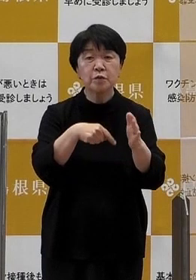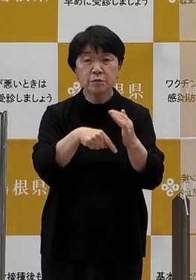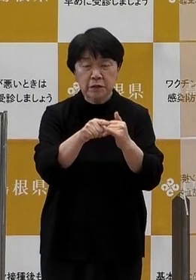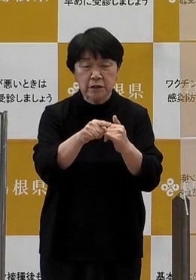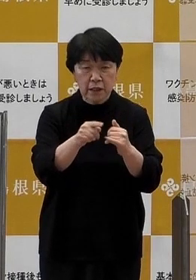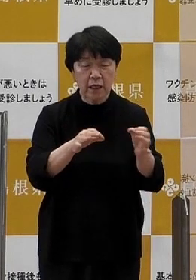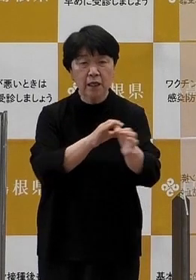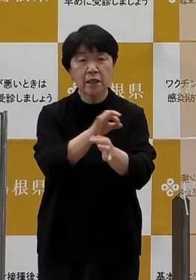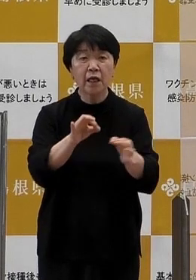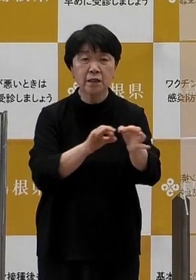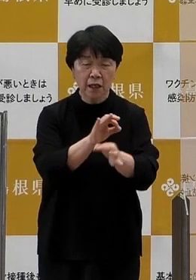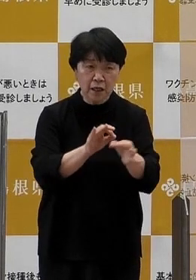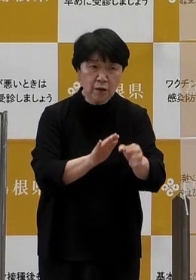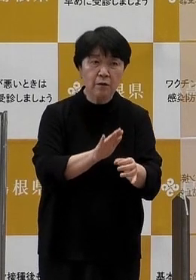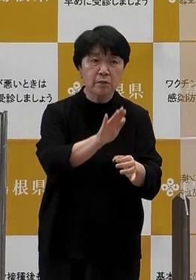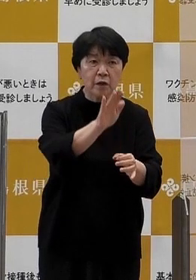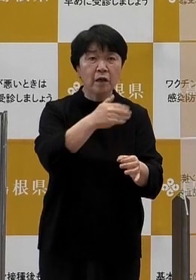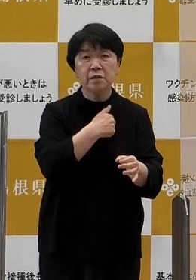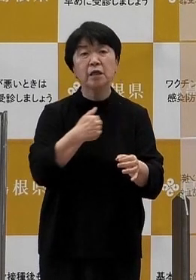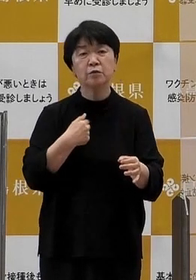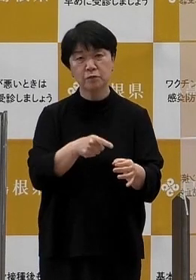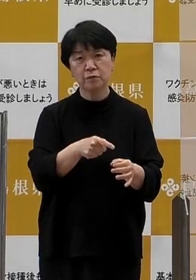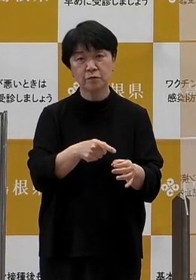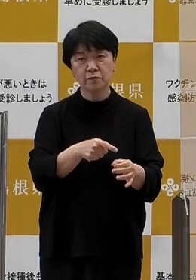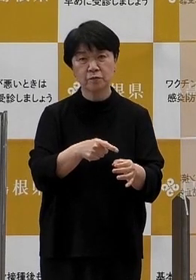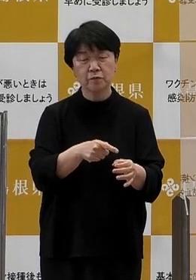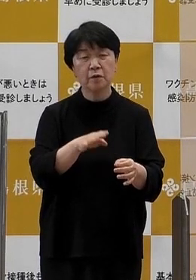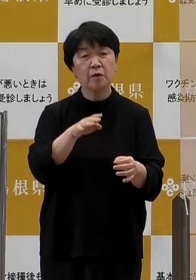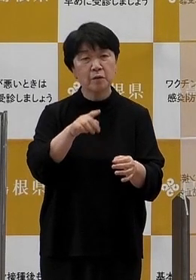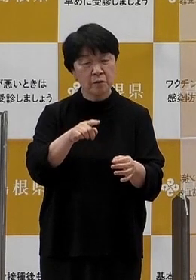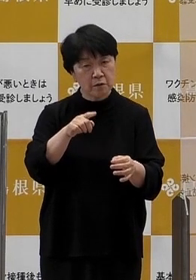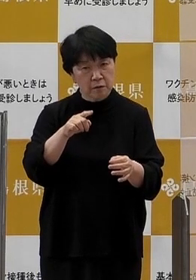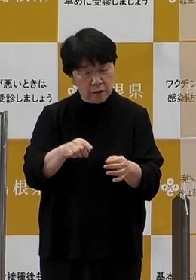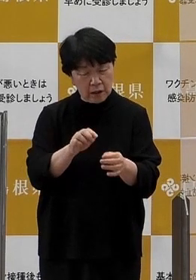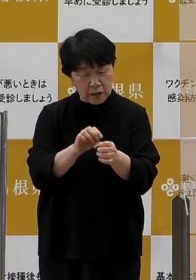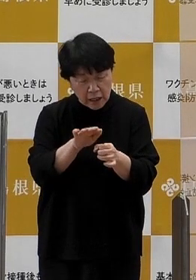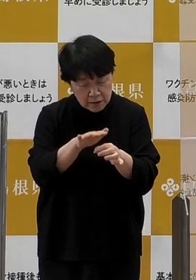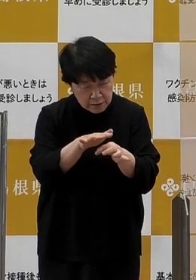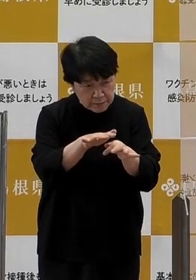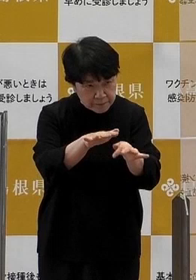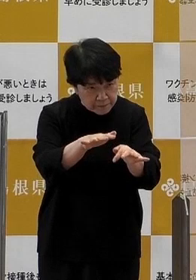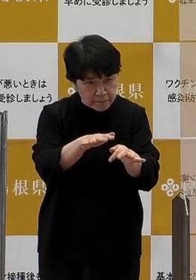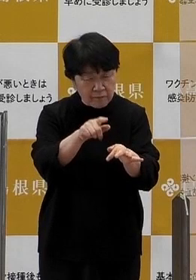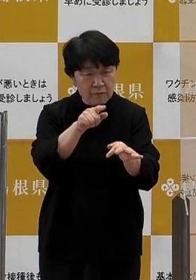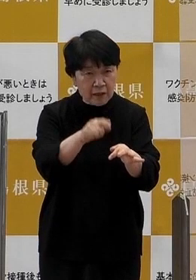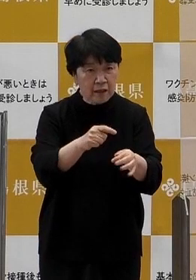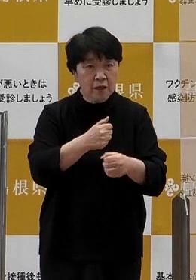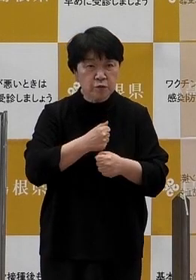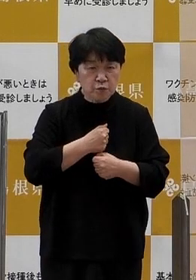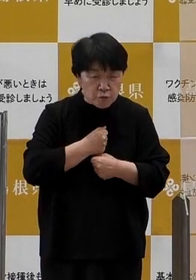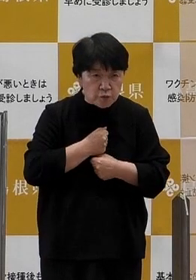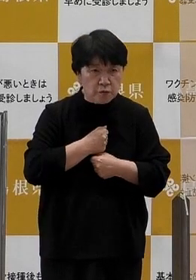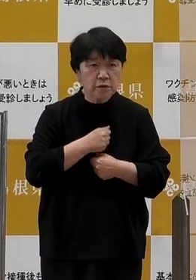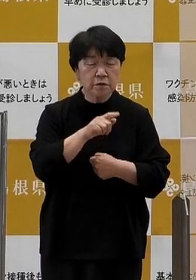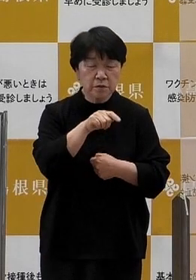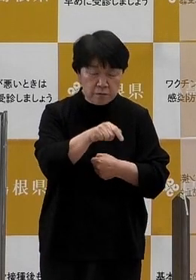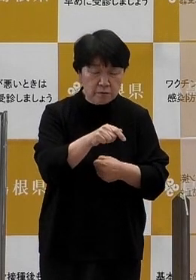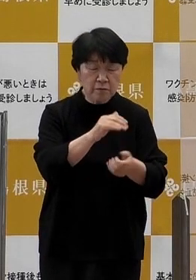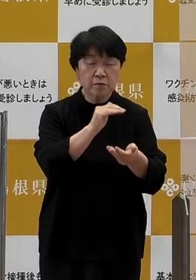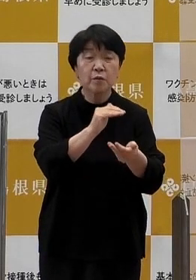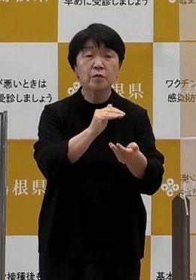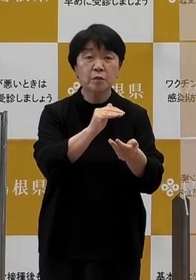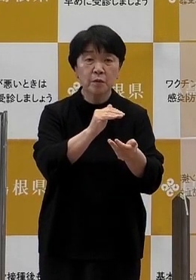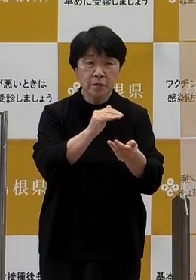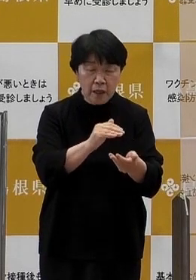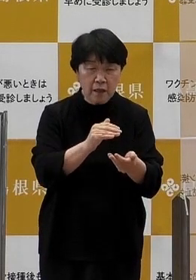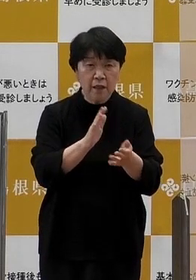ますし、感染拡大防止と両立する形で、県外客に来ていただくということについては、